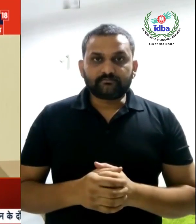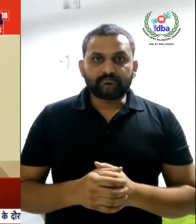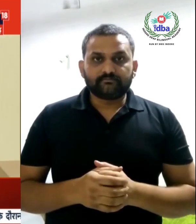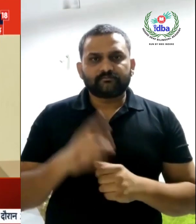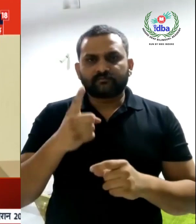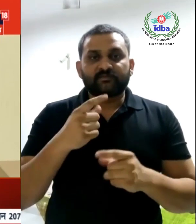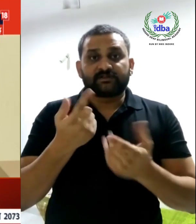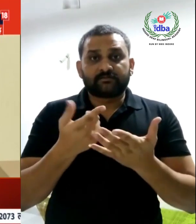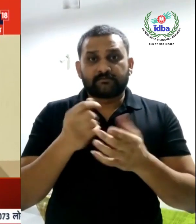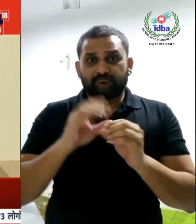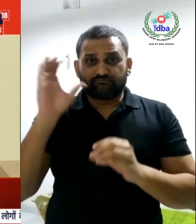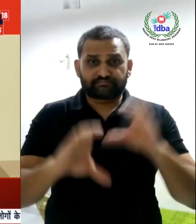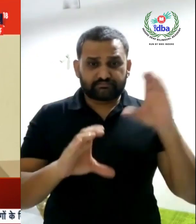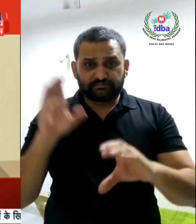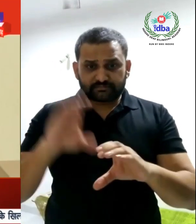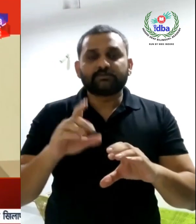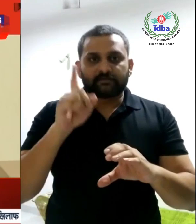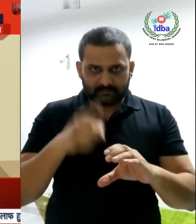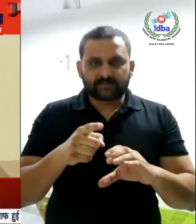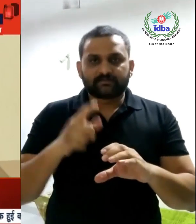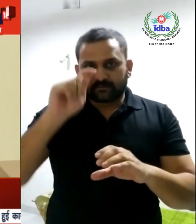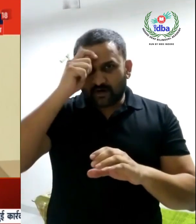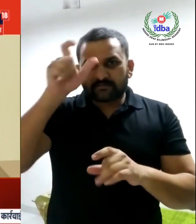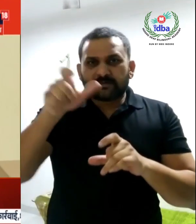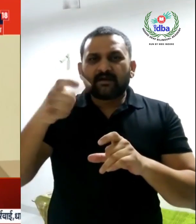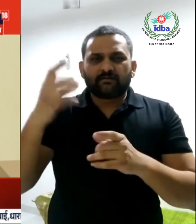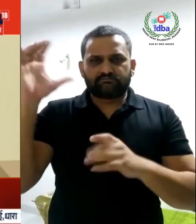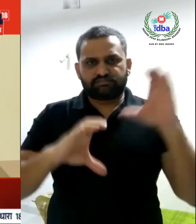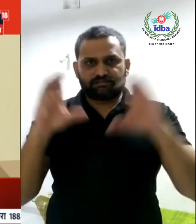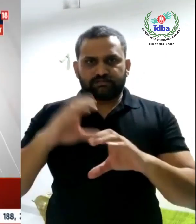तो निवेश लेकर हमें मध्य प्रदेश में भी आना पड़ेगा।